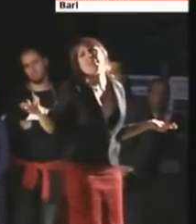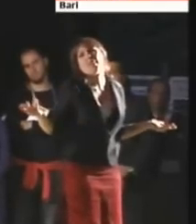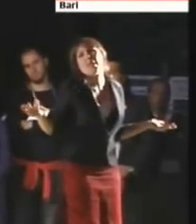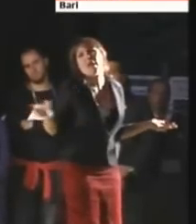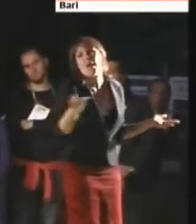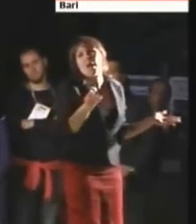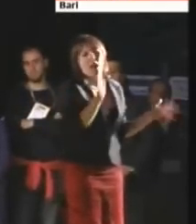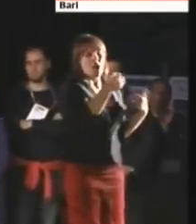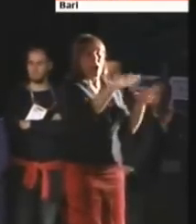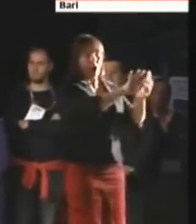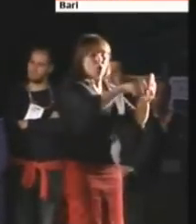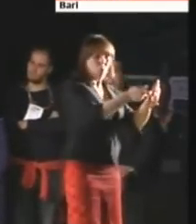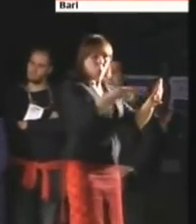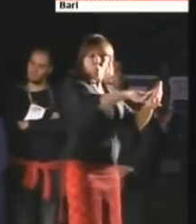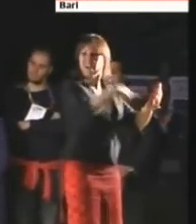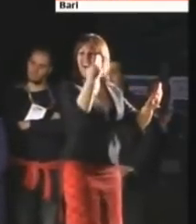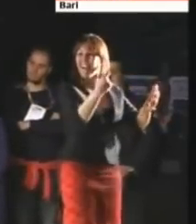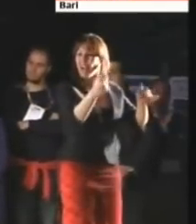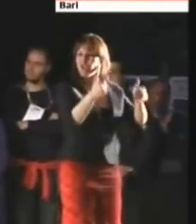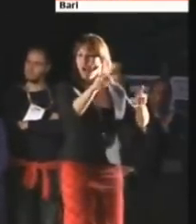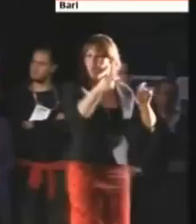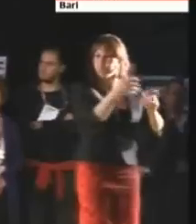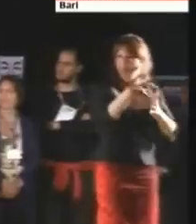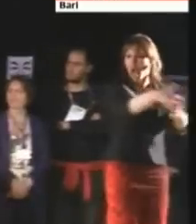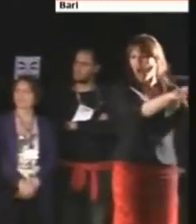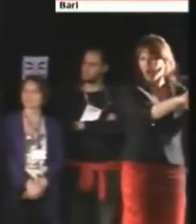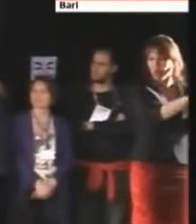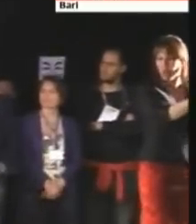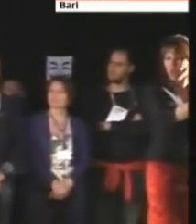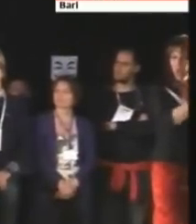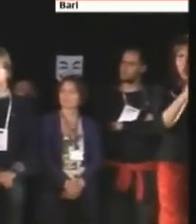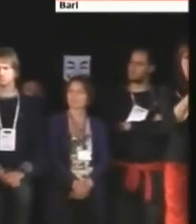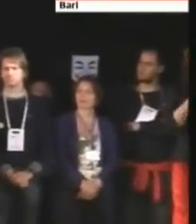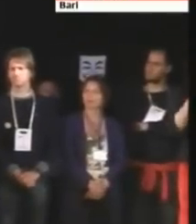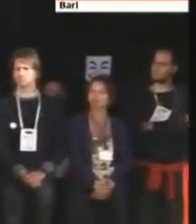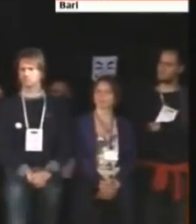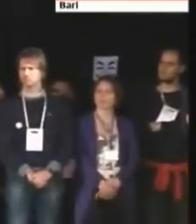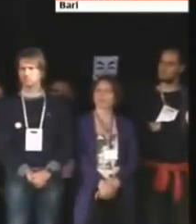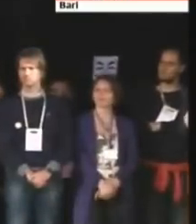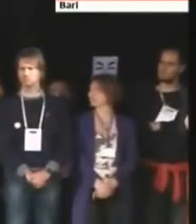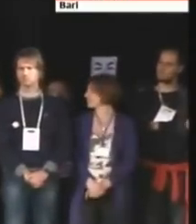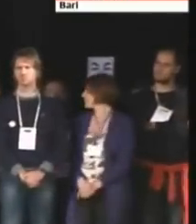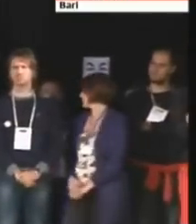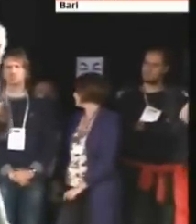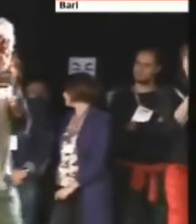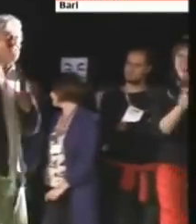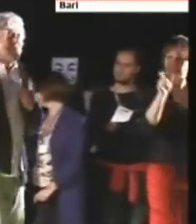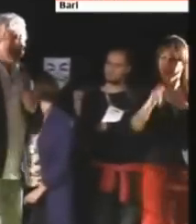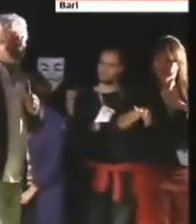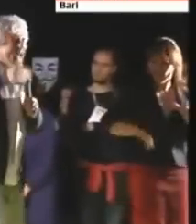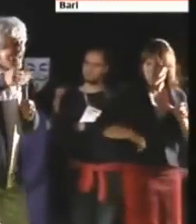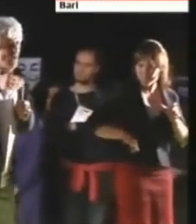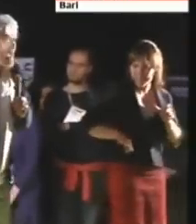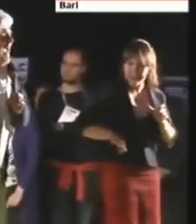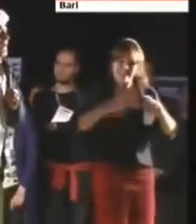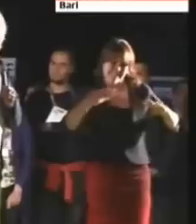chiusi dentro per dare il loro cazzo di appalti. Allora abbiamo preso due pullman, 40 di loro, deputati, e siamo